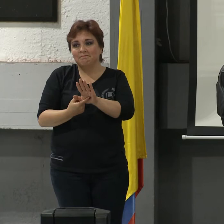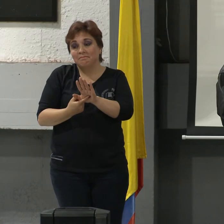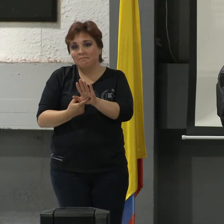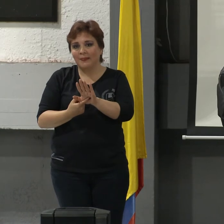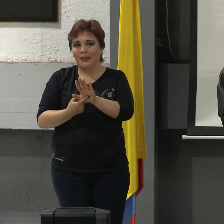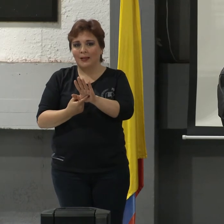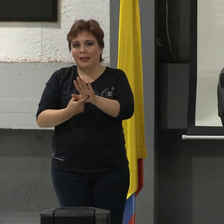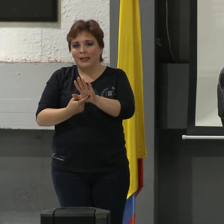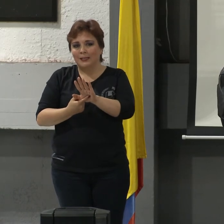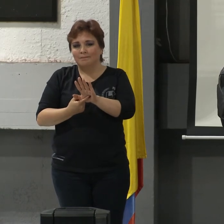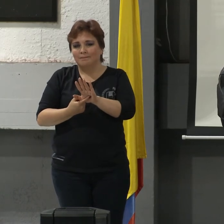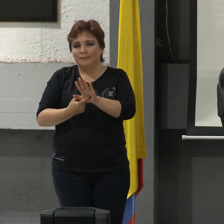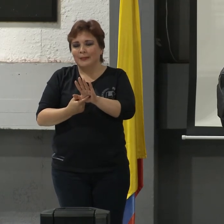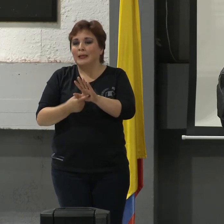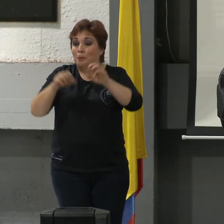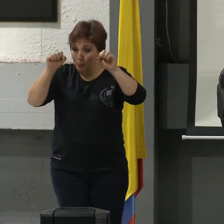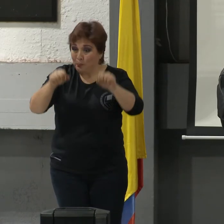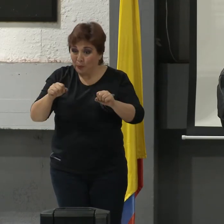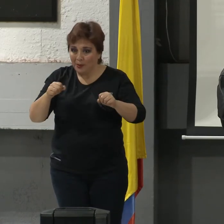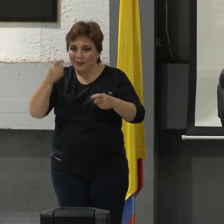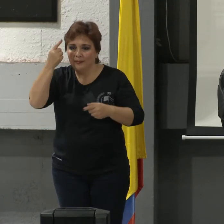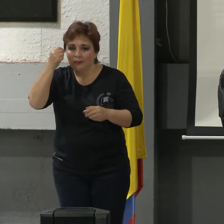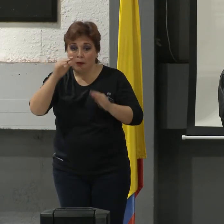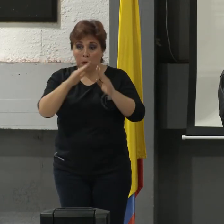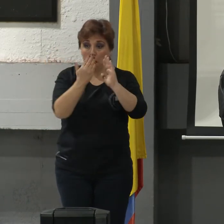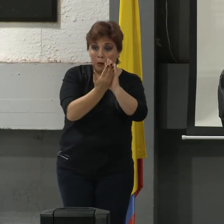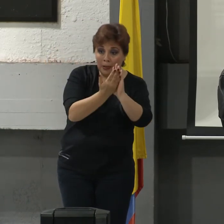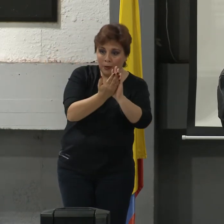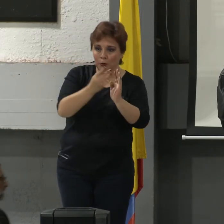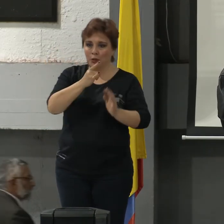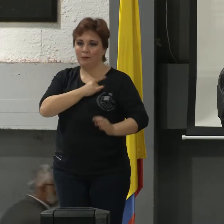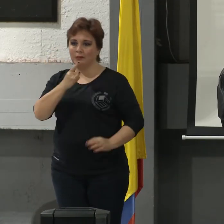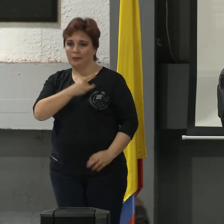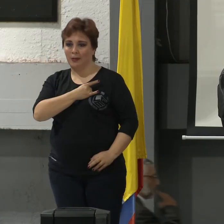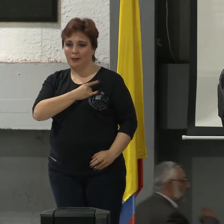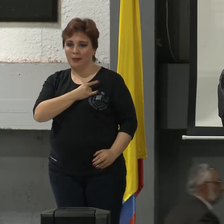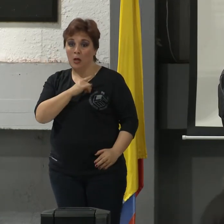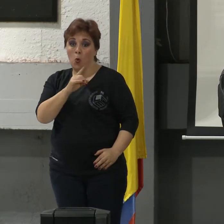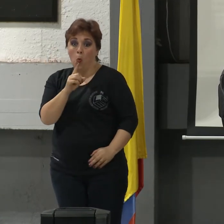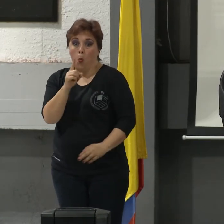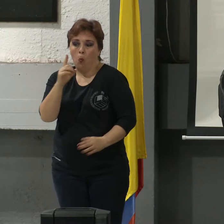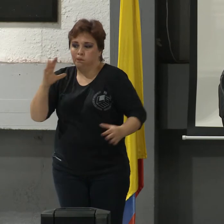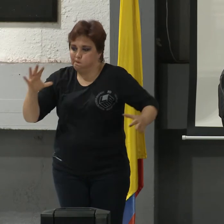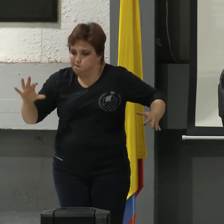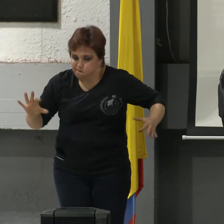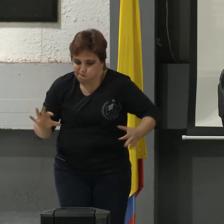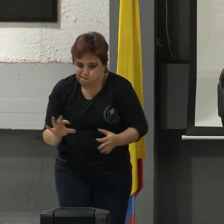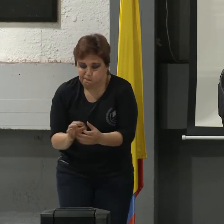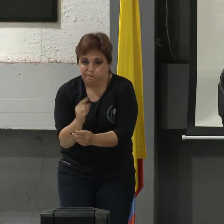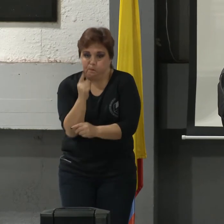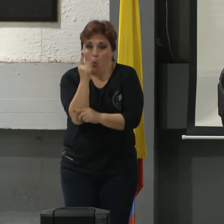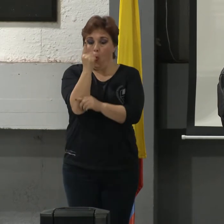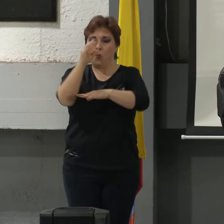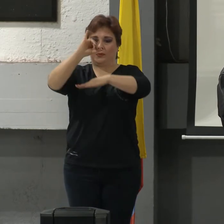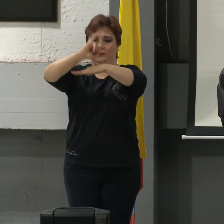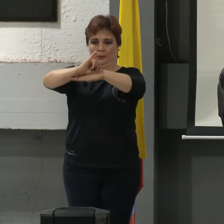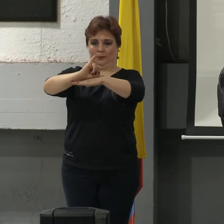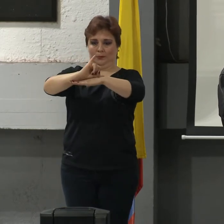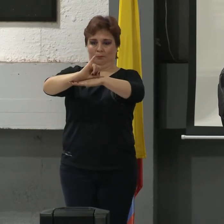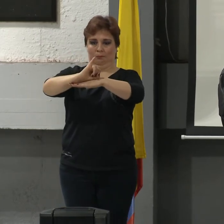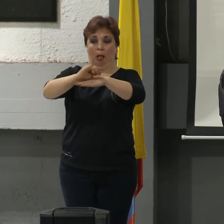reconocernos como una sola institución en este esfuerzo la pedagogía tiene aquí un desafío inmenso